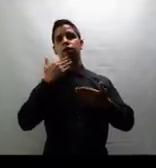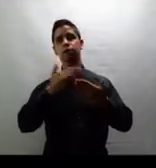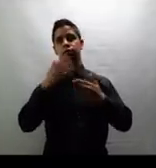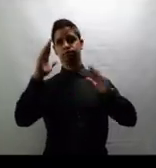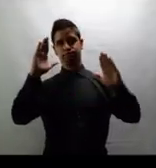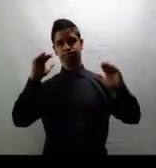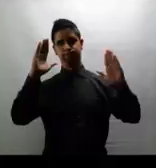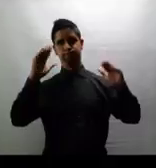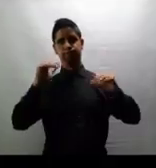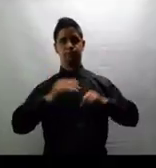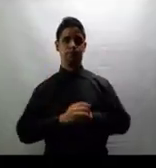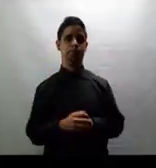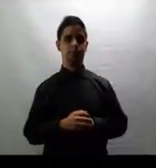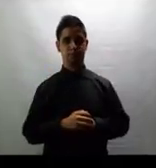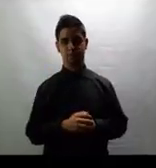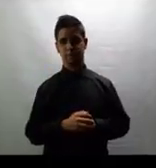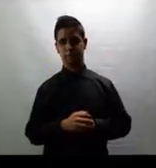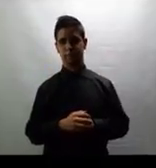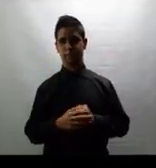vemos